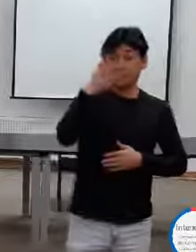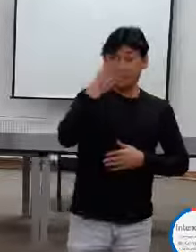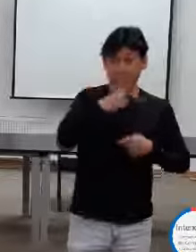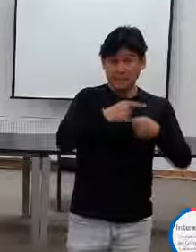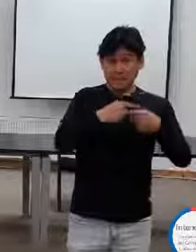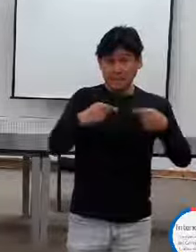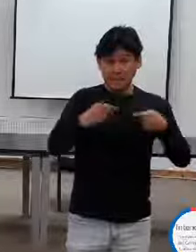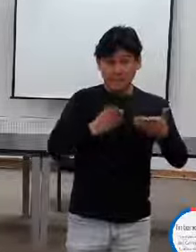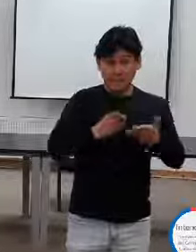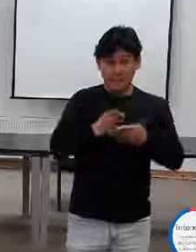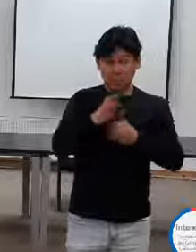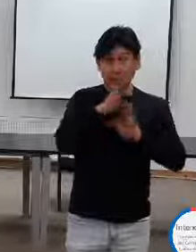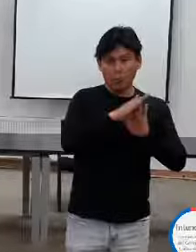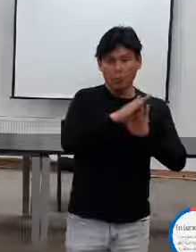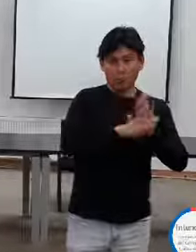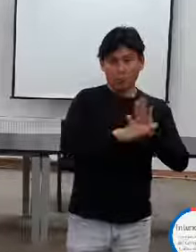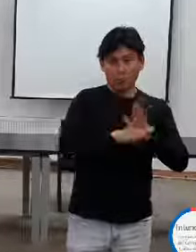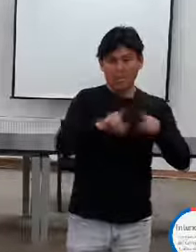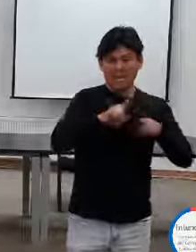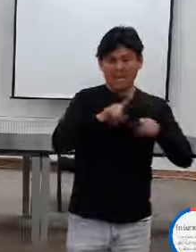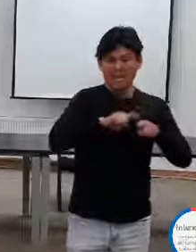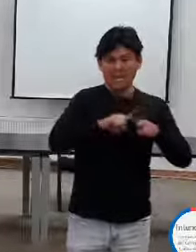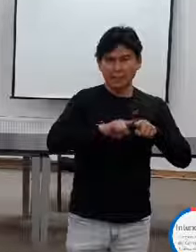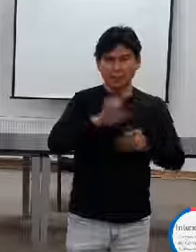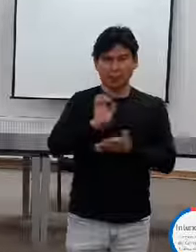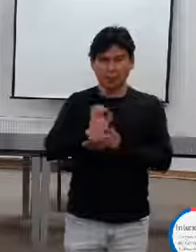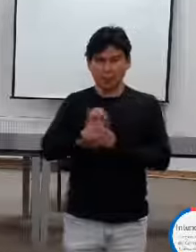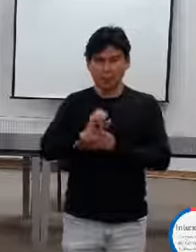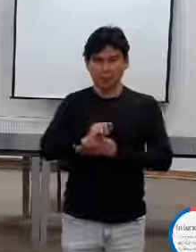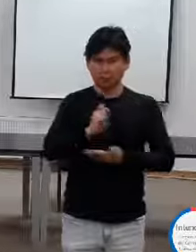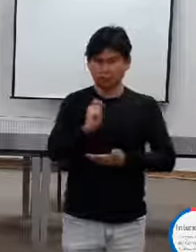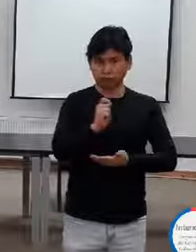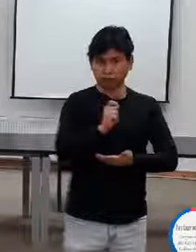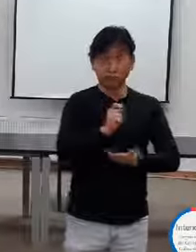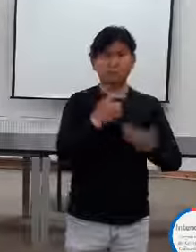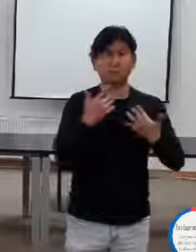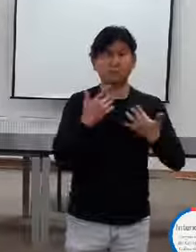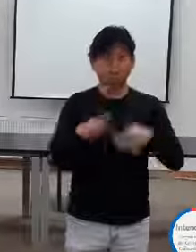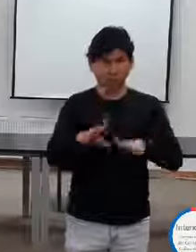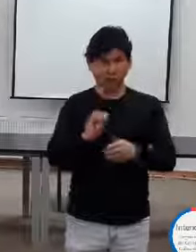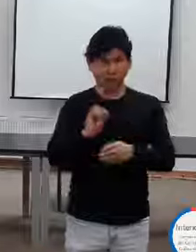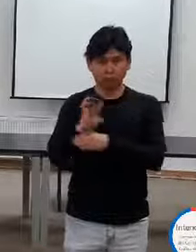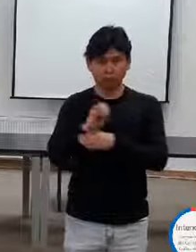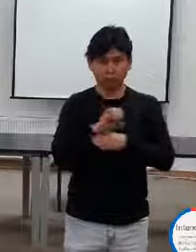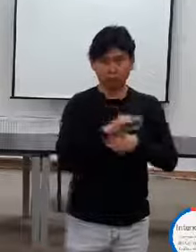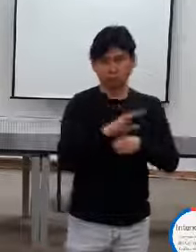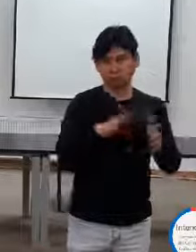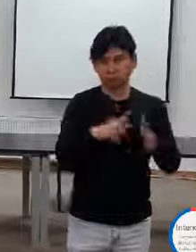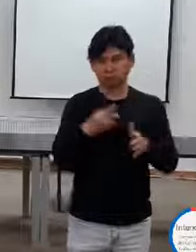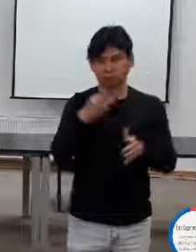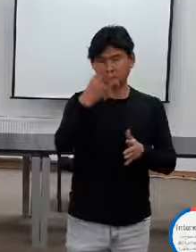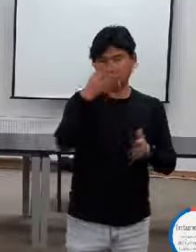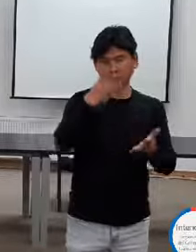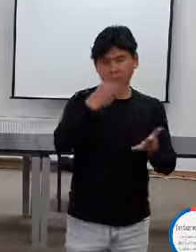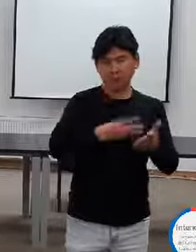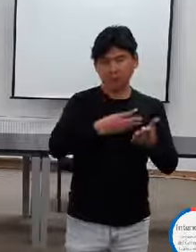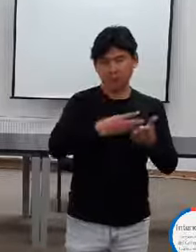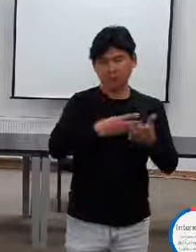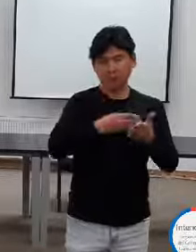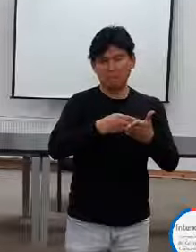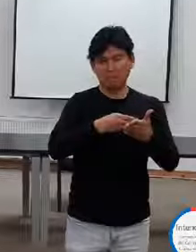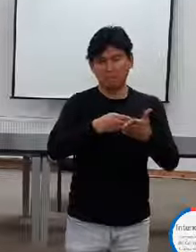inició este programa de crédito de aval del estado se han ya cursado y depositado aproximadamente 3 mil millones